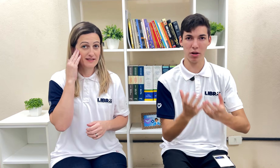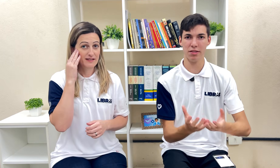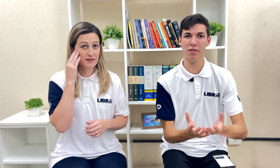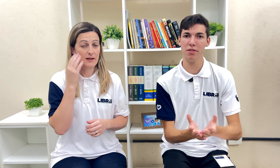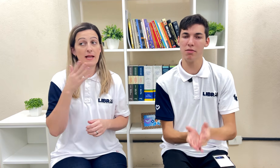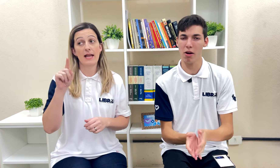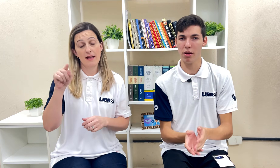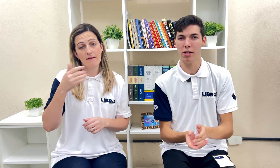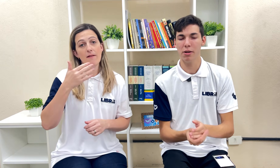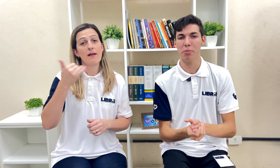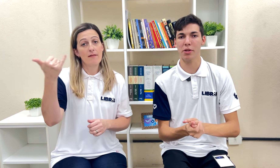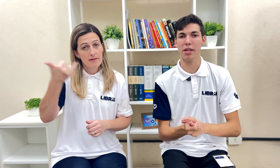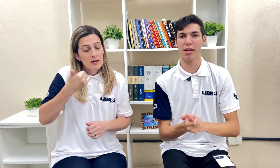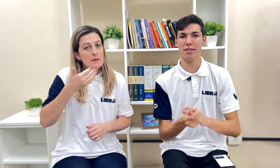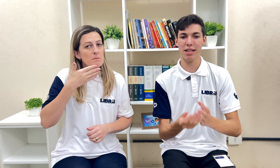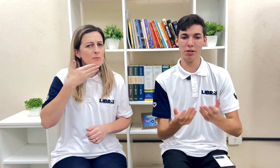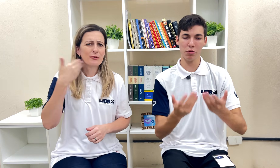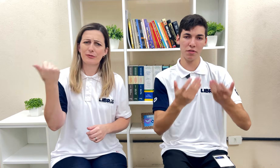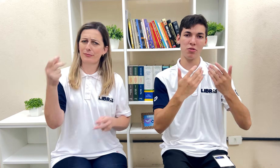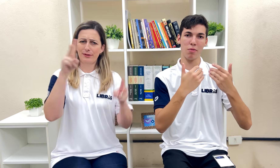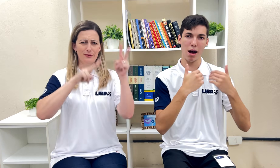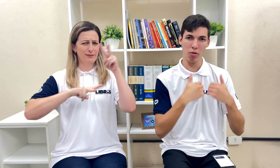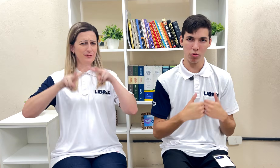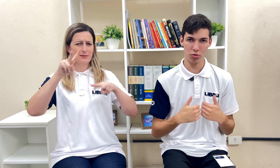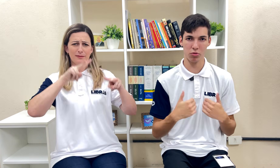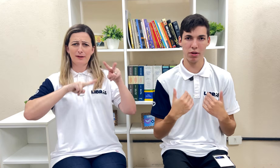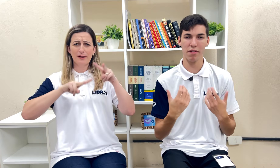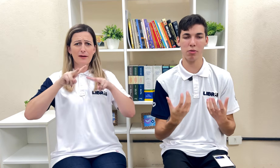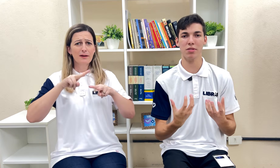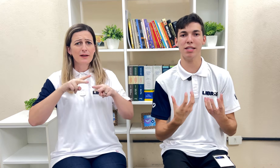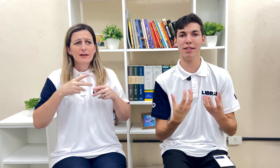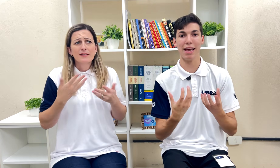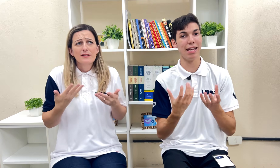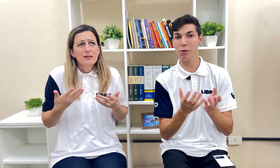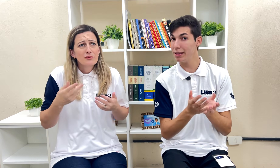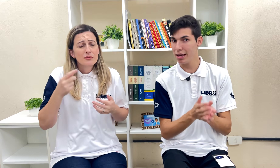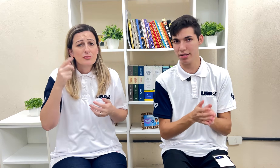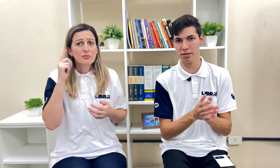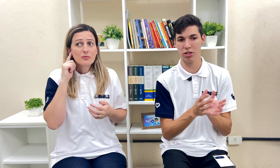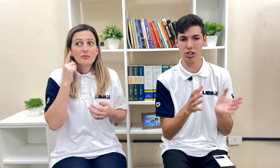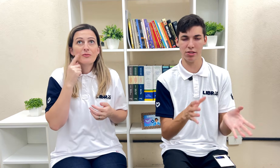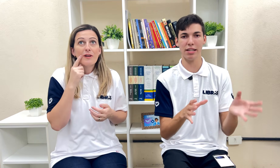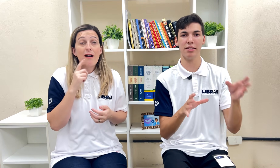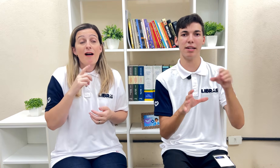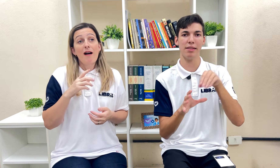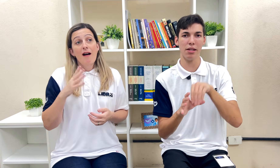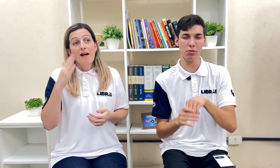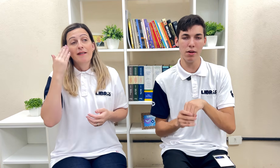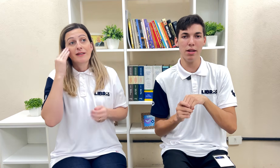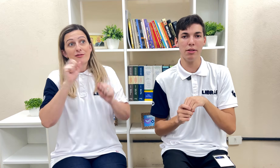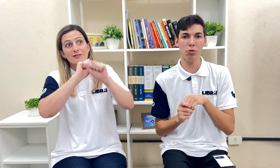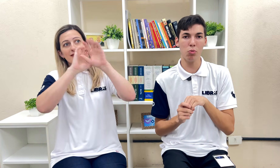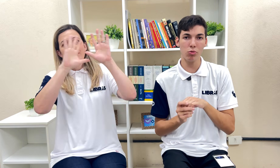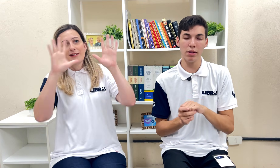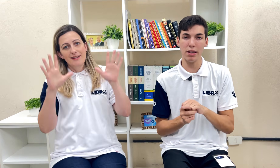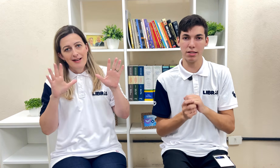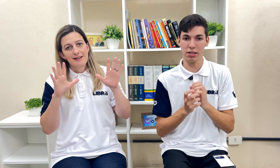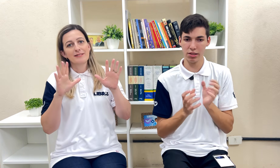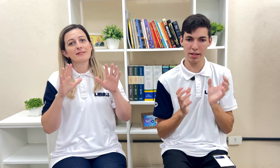ser visual. Porque sendo visual, o surdo ele vai conseguir entender. É a língua deles. Então a gente tem que entrar dentro do mundo deles. A gente tem